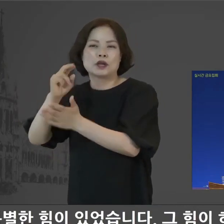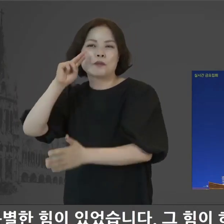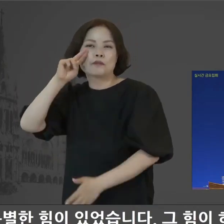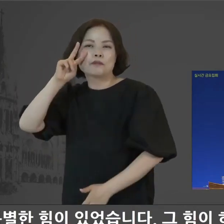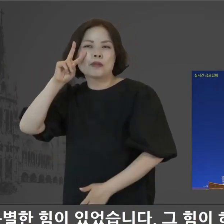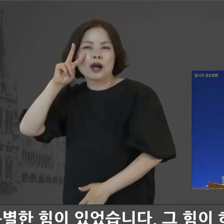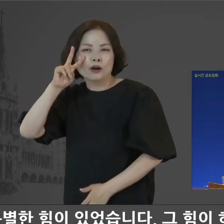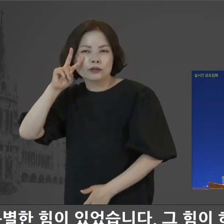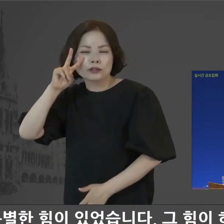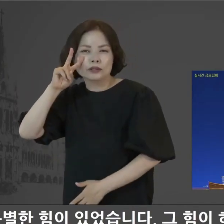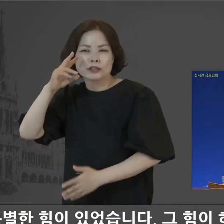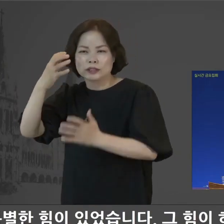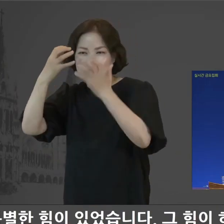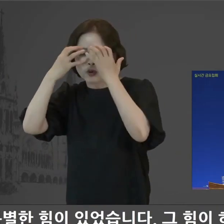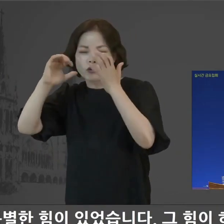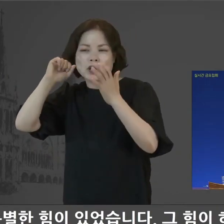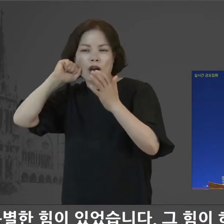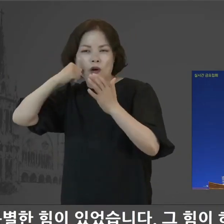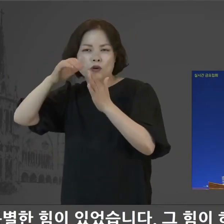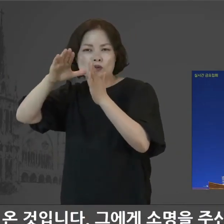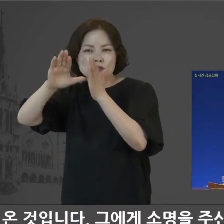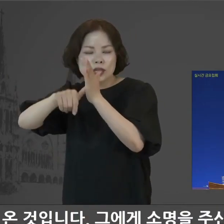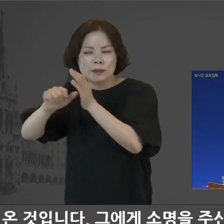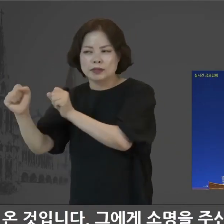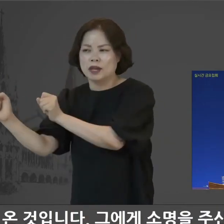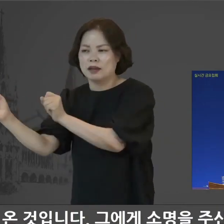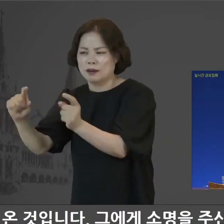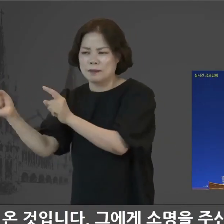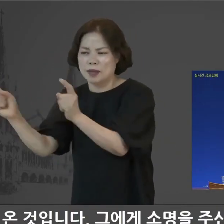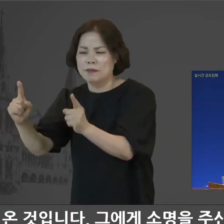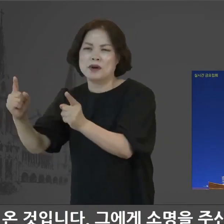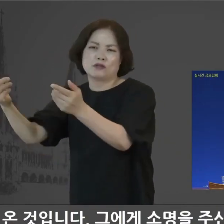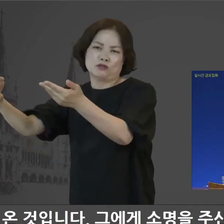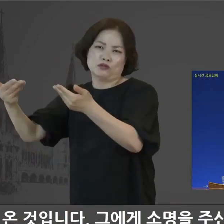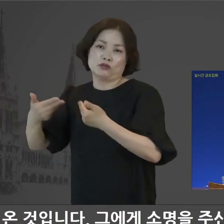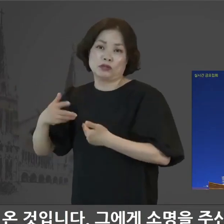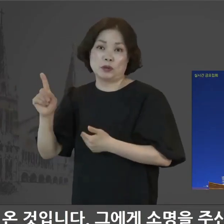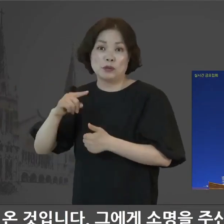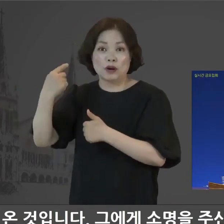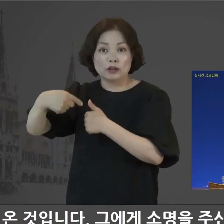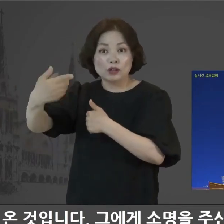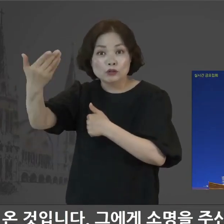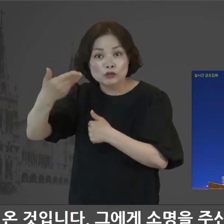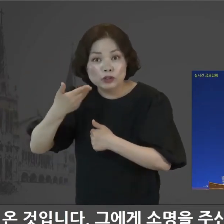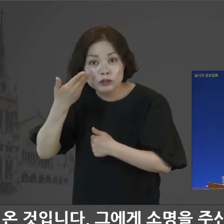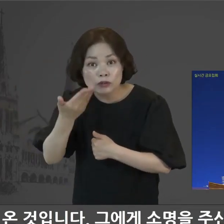다시 그때그때마다 일으키는 힘을 준 것입니다. 그러면서 뭘 가르쳐 주냐면